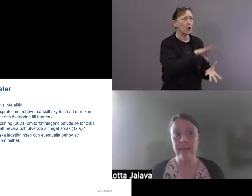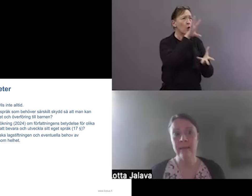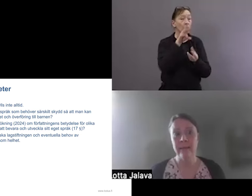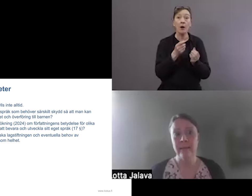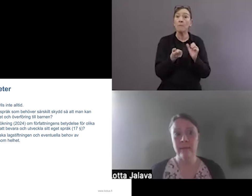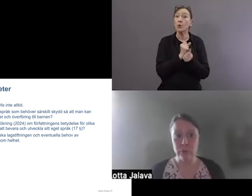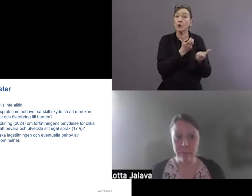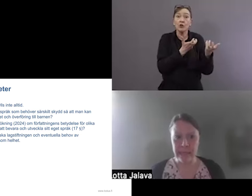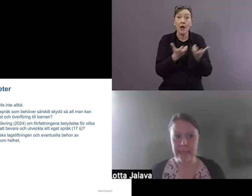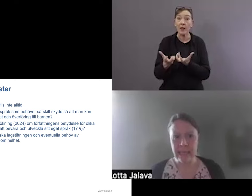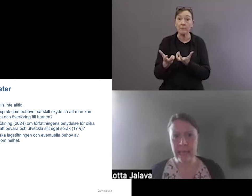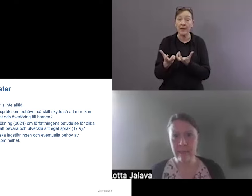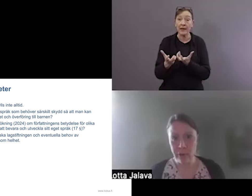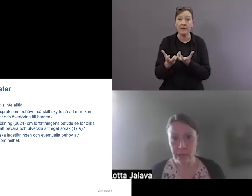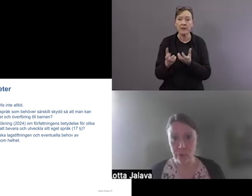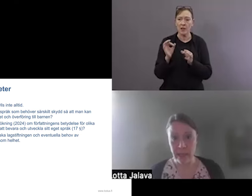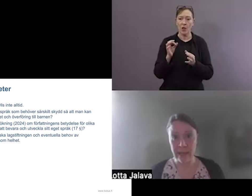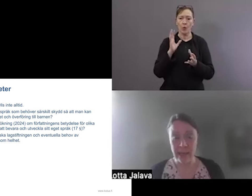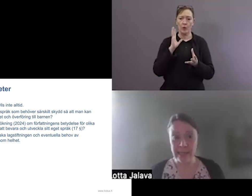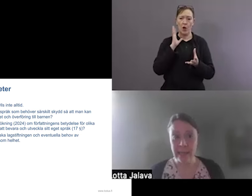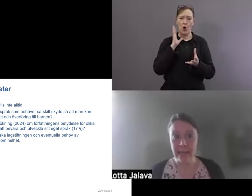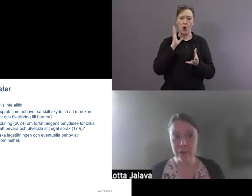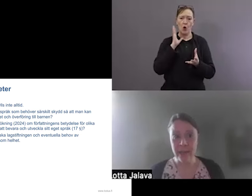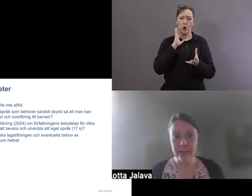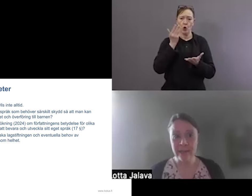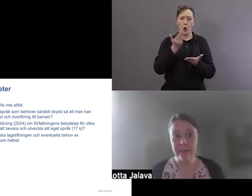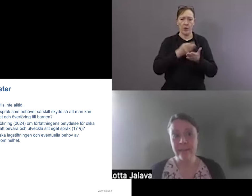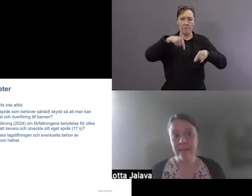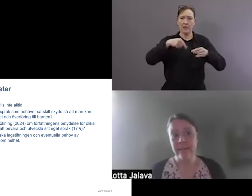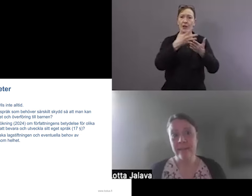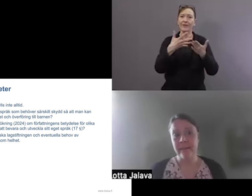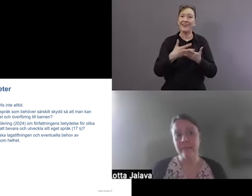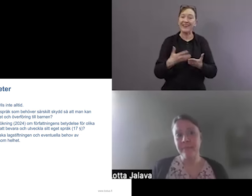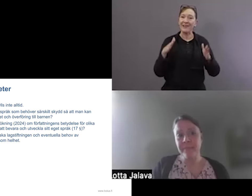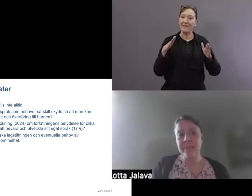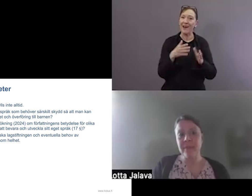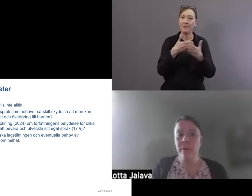miten kotoperäisiä kieliä voidaan suojata lainsäädännöllä.